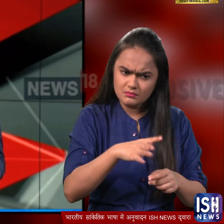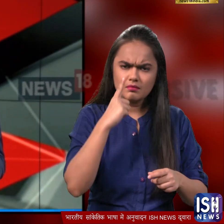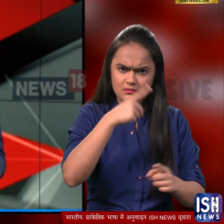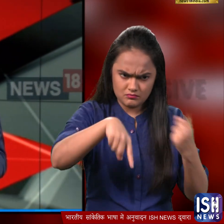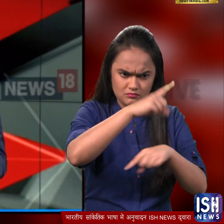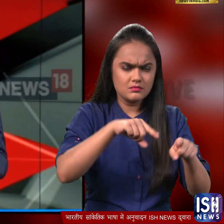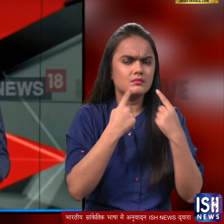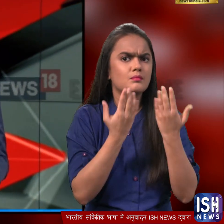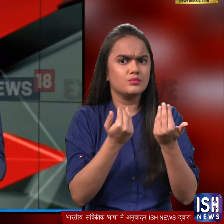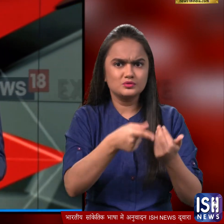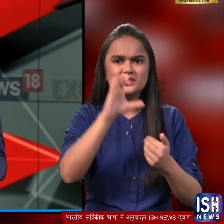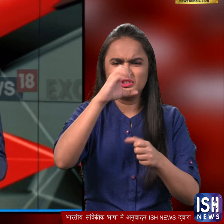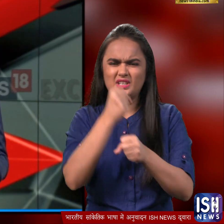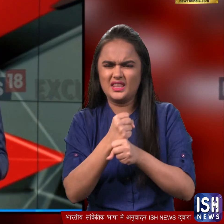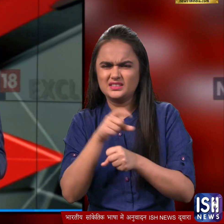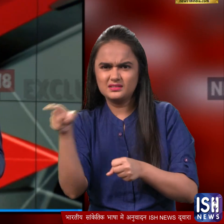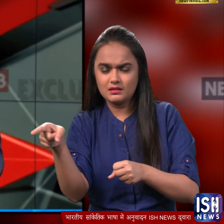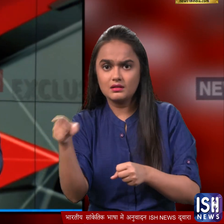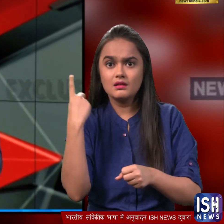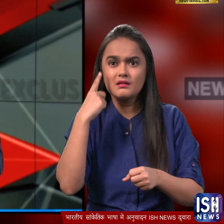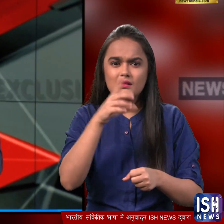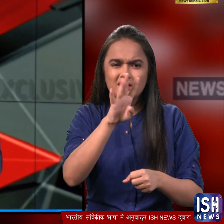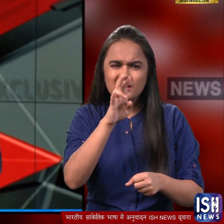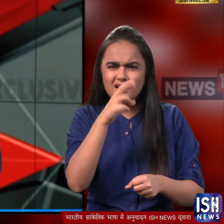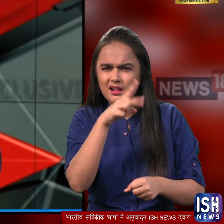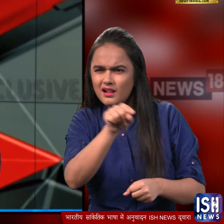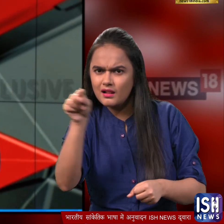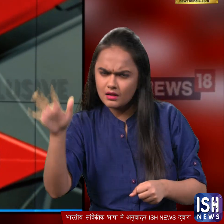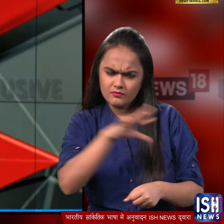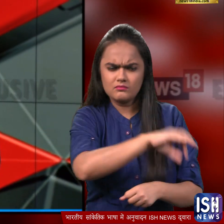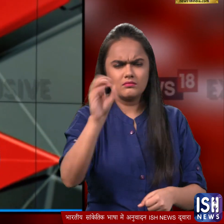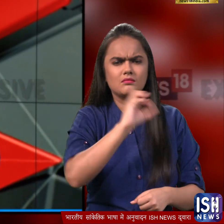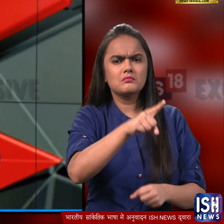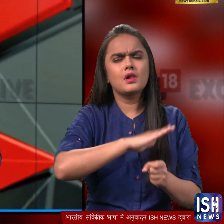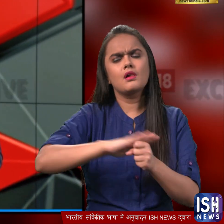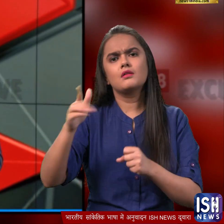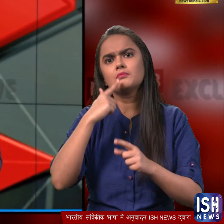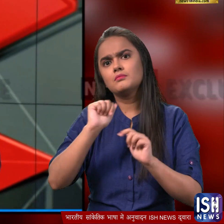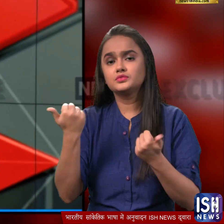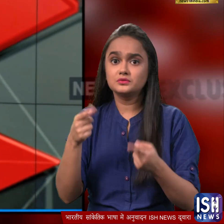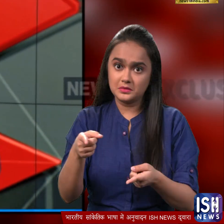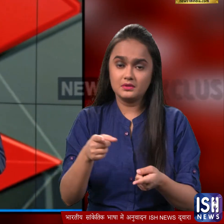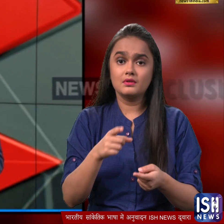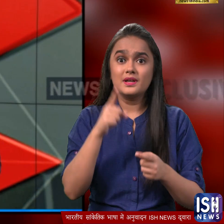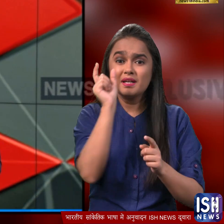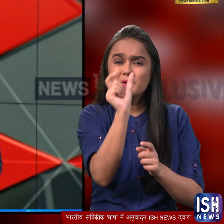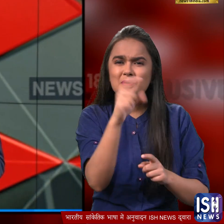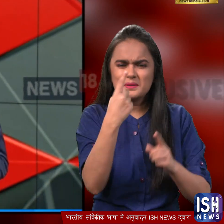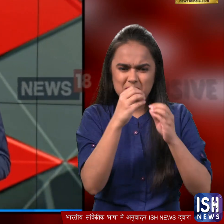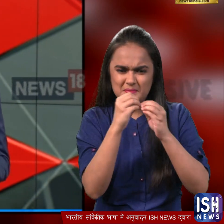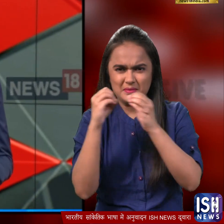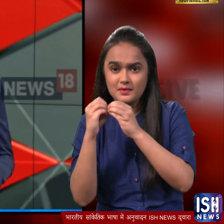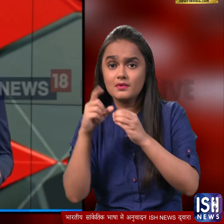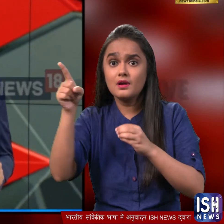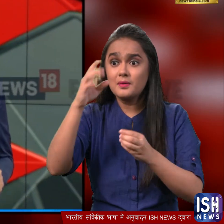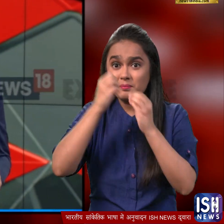किया है, जिसकी महिला बटालियन छत्तीसगढ़ के बस्तर में नक्सलियों के खिलाफ अभियान में तैनात की गई है, जिन्हें बस्तरिया बटालियन कहा जाता है।